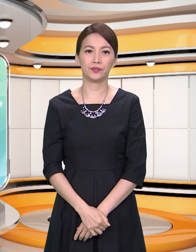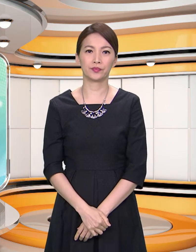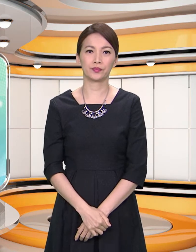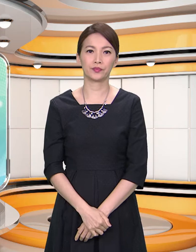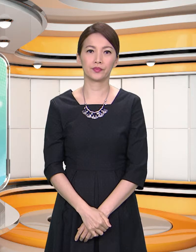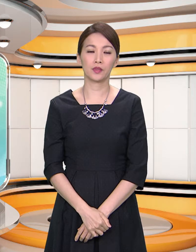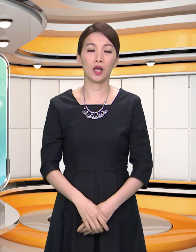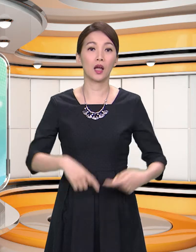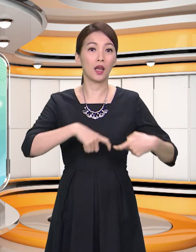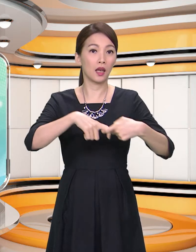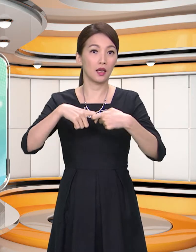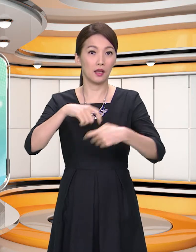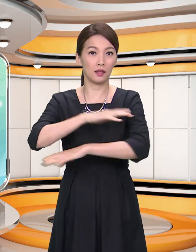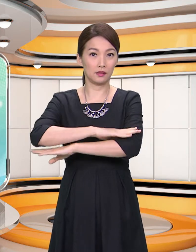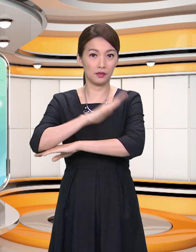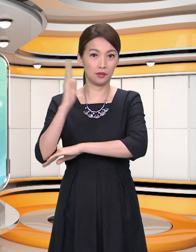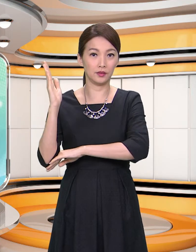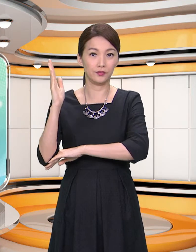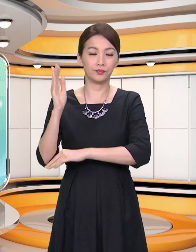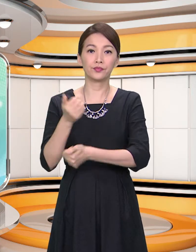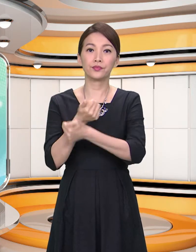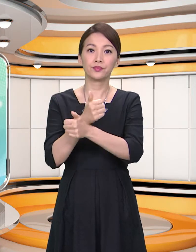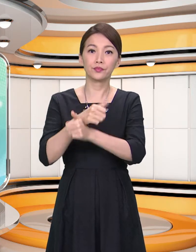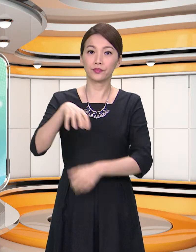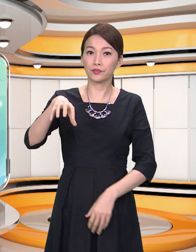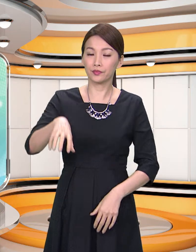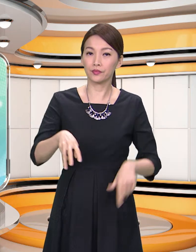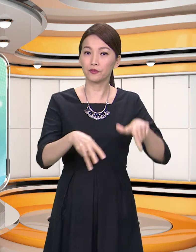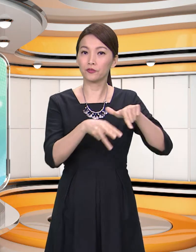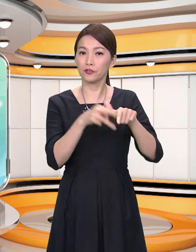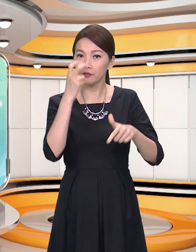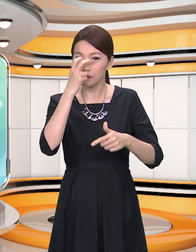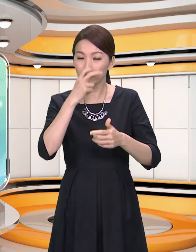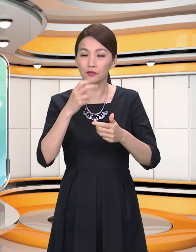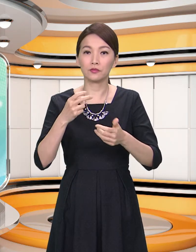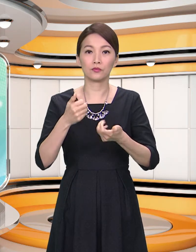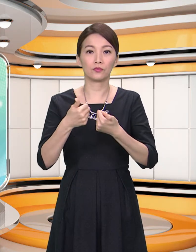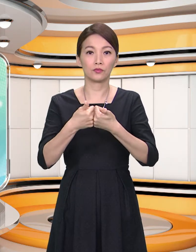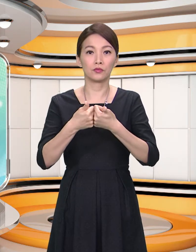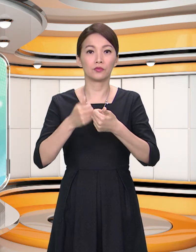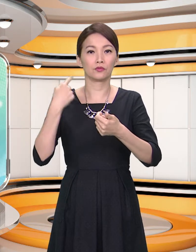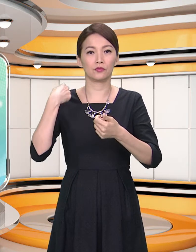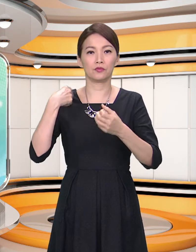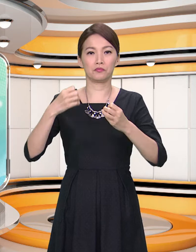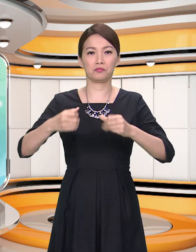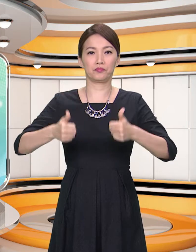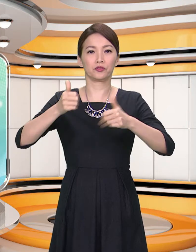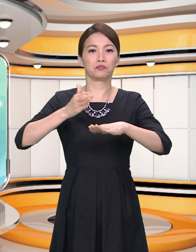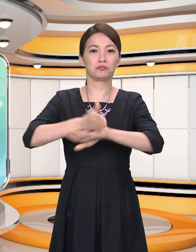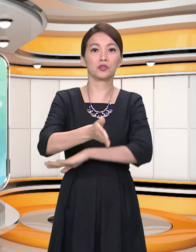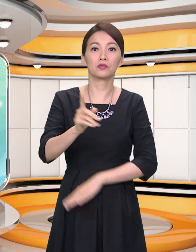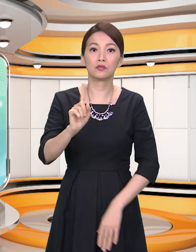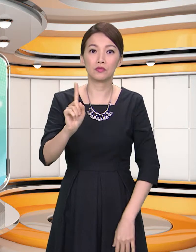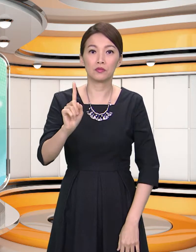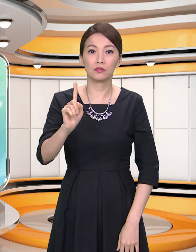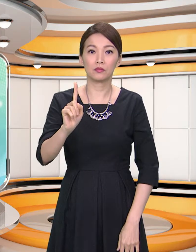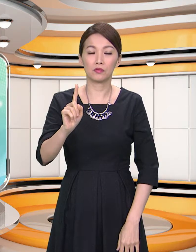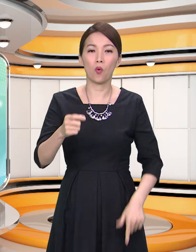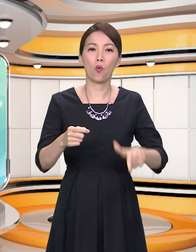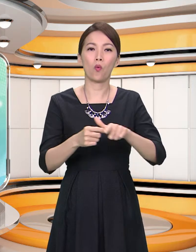再来看到的是联合报，考试院全院审查会昨天通过公务员退休